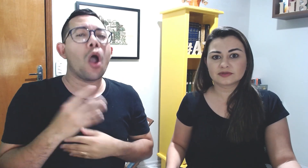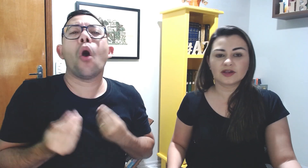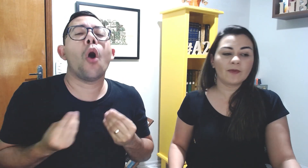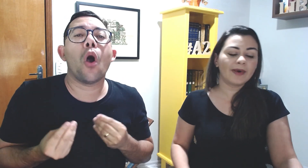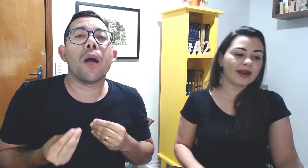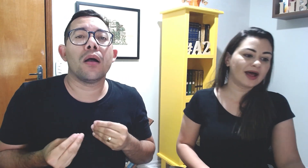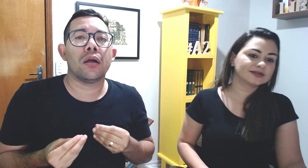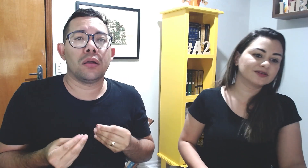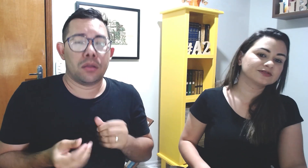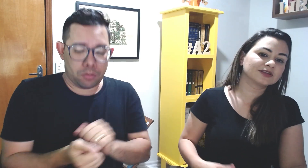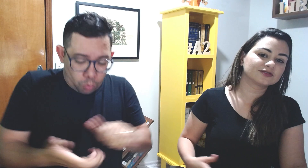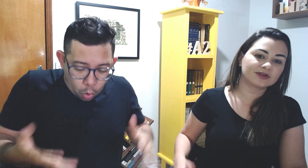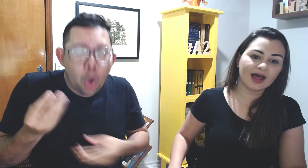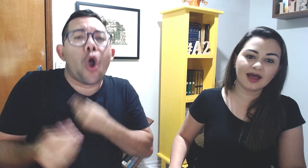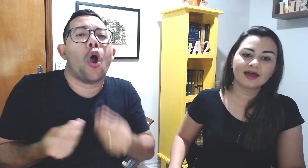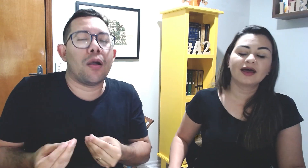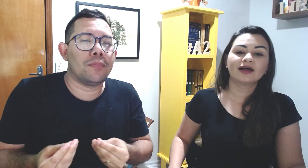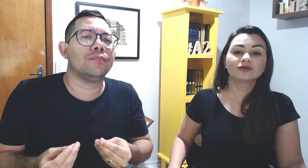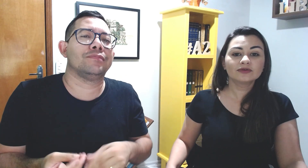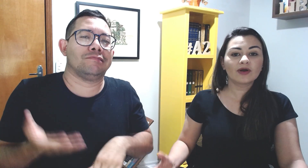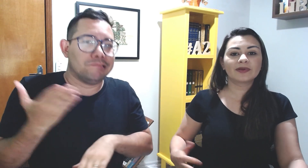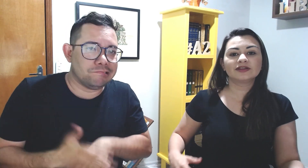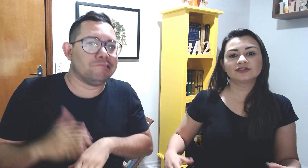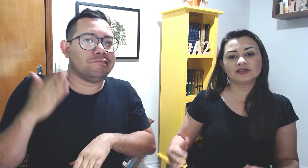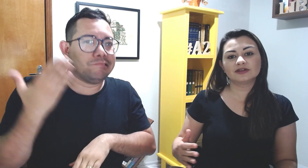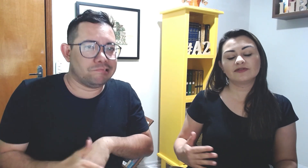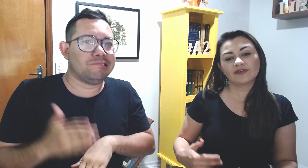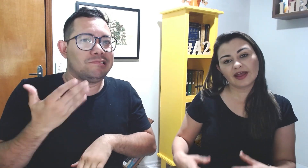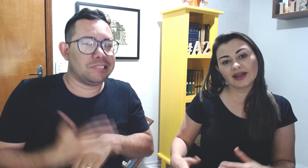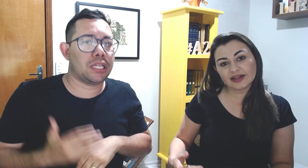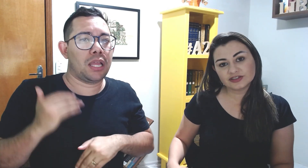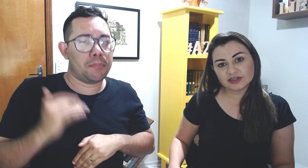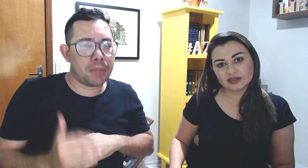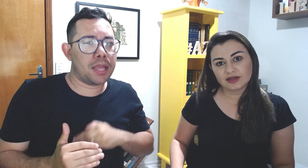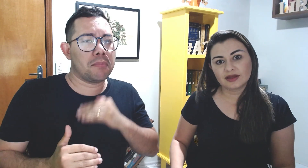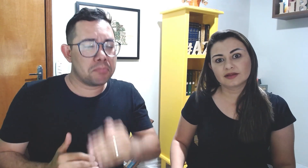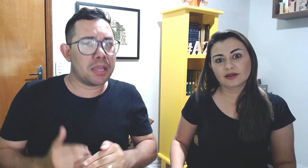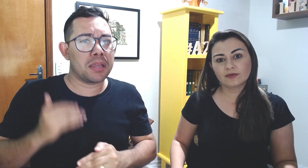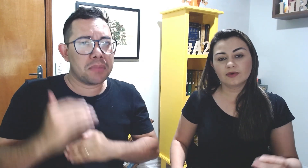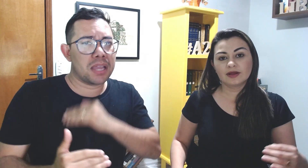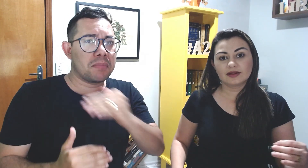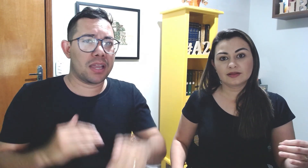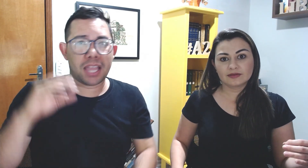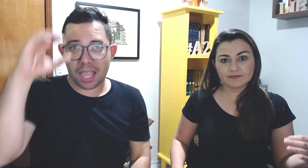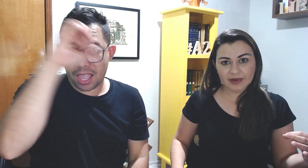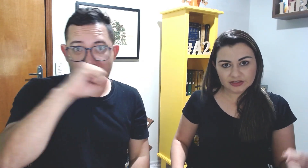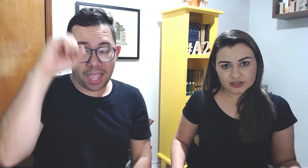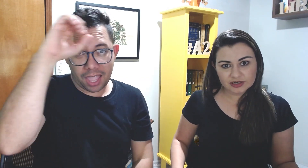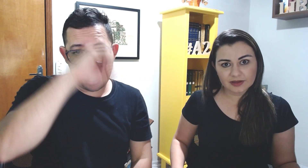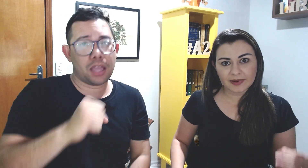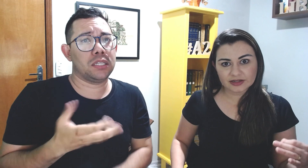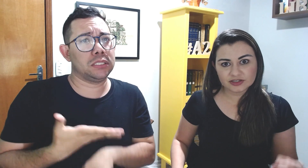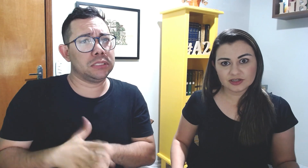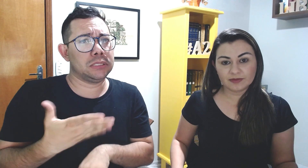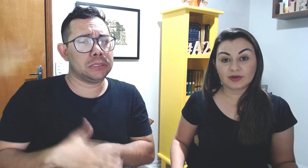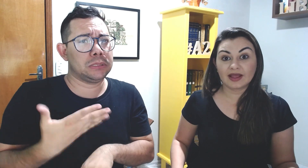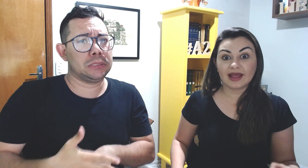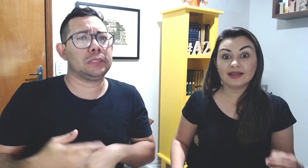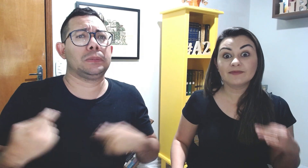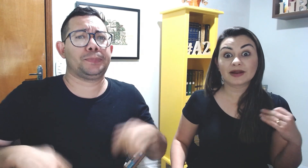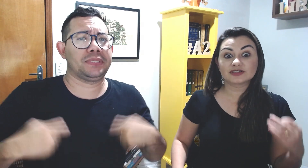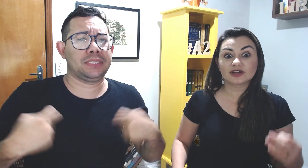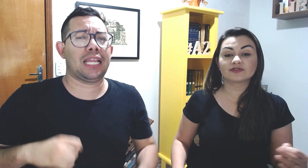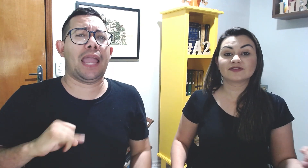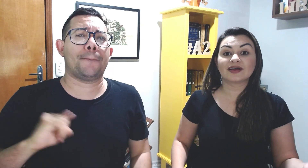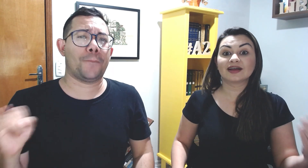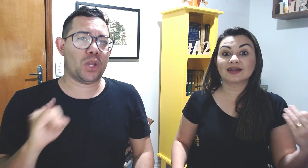praticando. Se eu parar, se eu estacionar, tudo que eu aprendi vai regredir. Então, pratique, porque